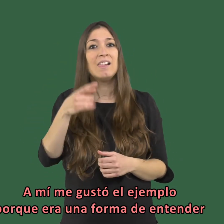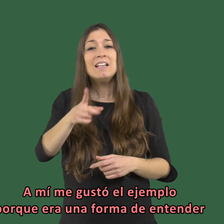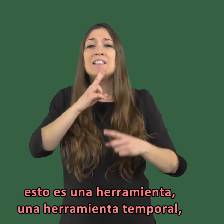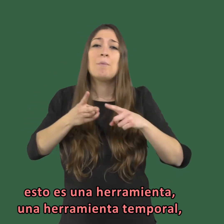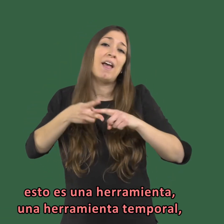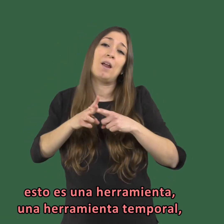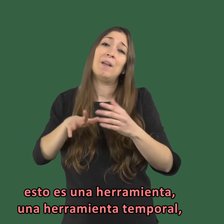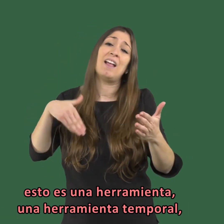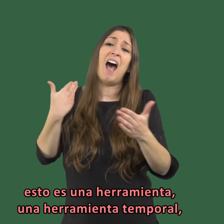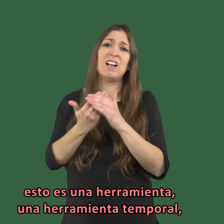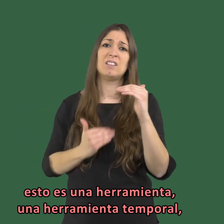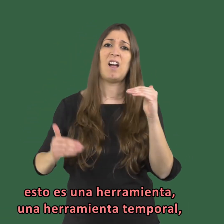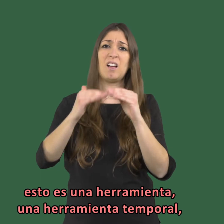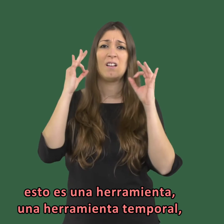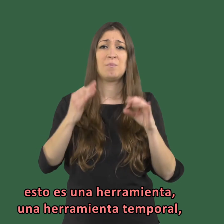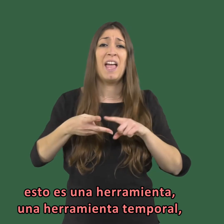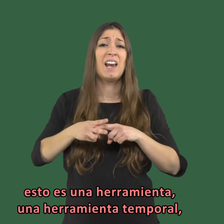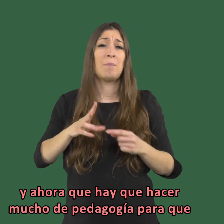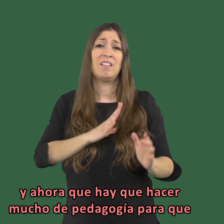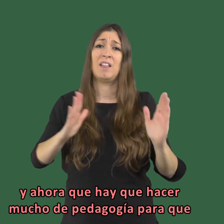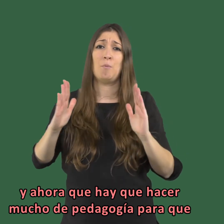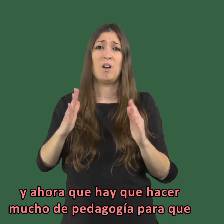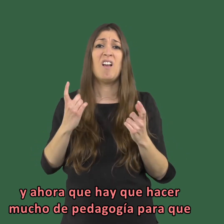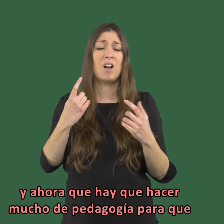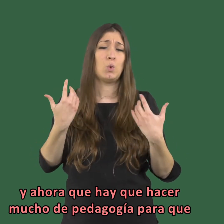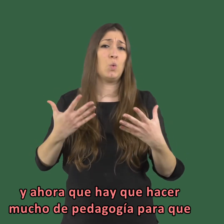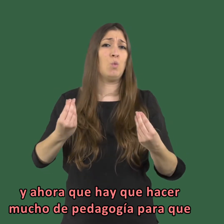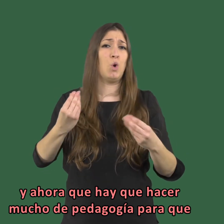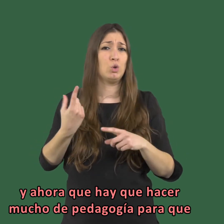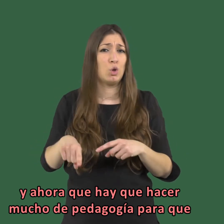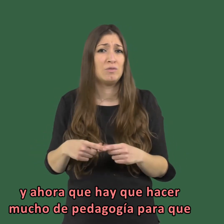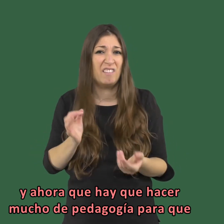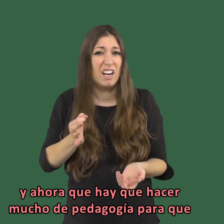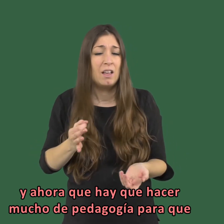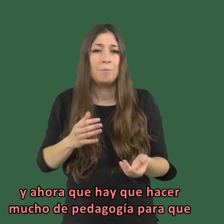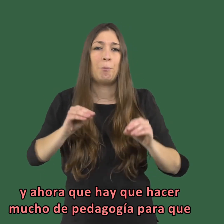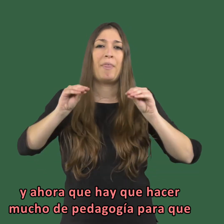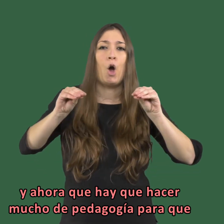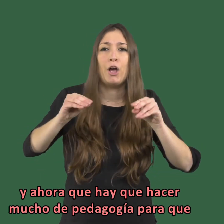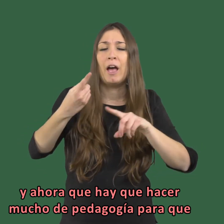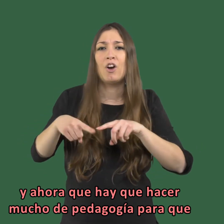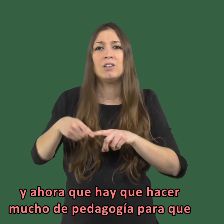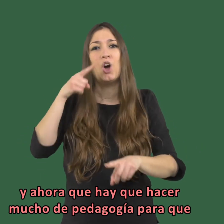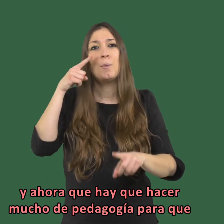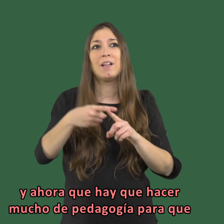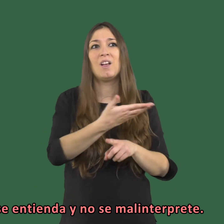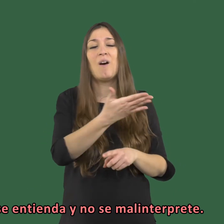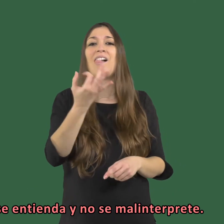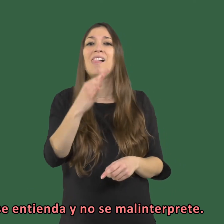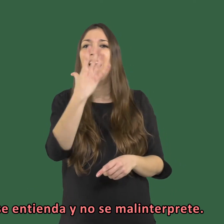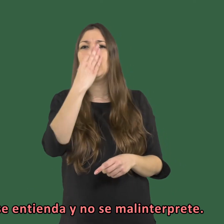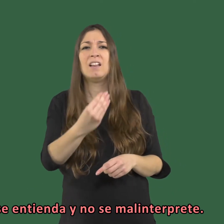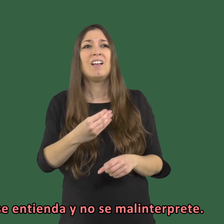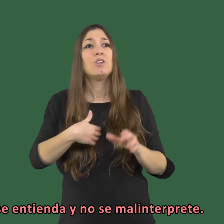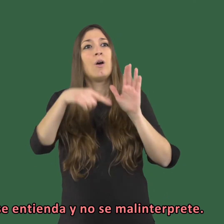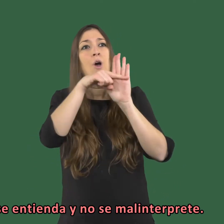entender que esto es una herramienta temporal, y ahora que hay que hacer mucho de pedagogía para que se entienda